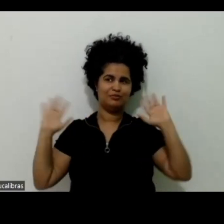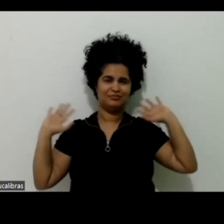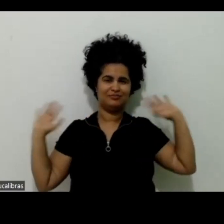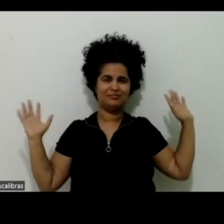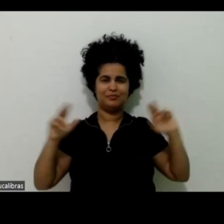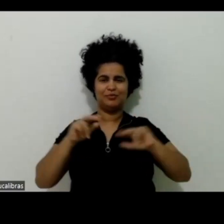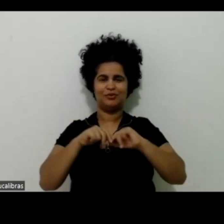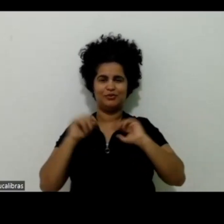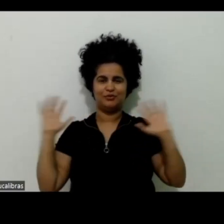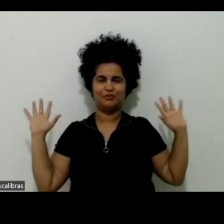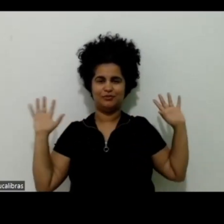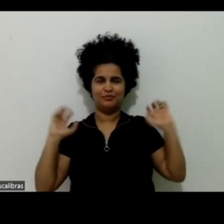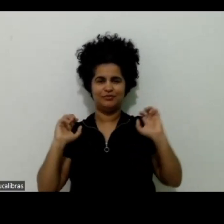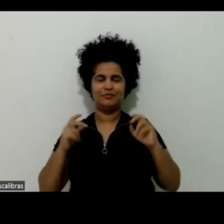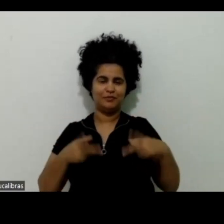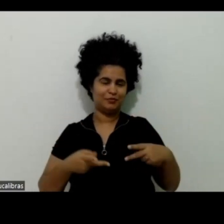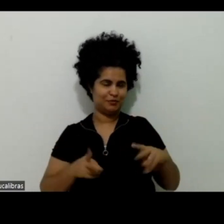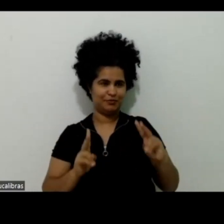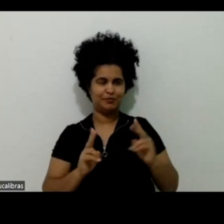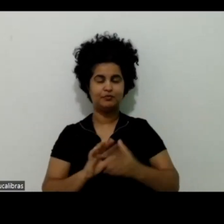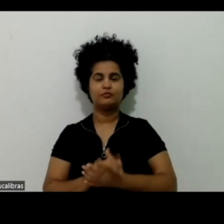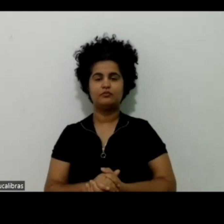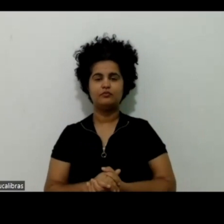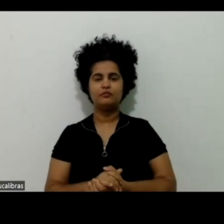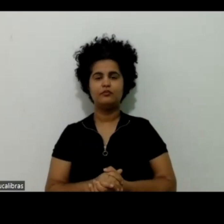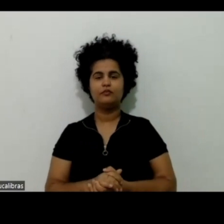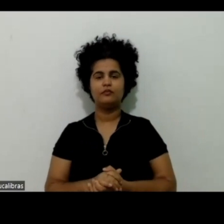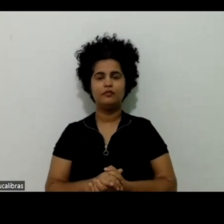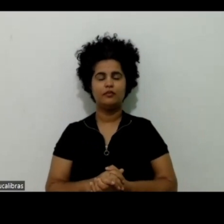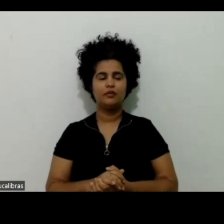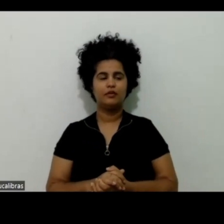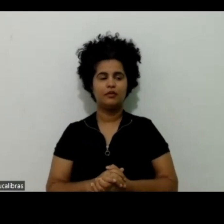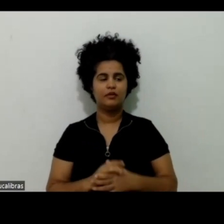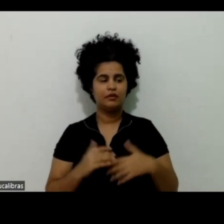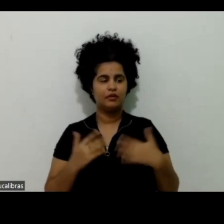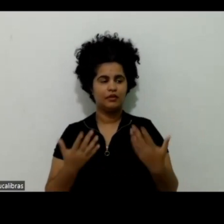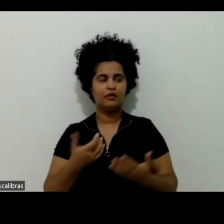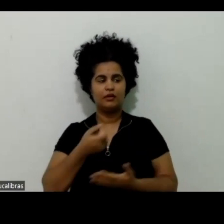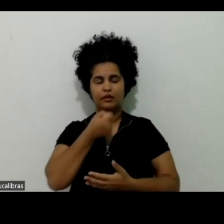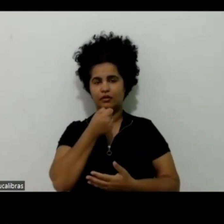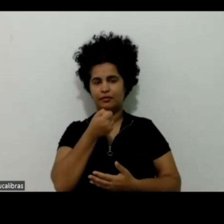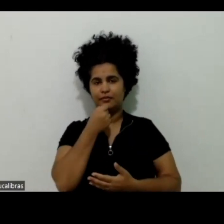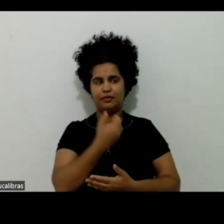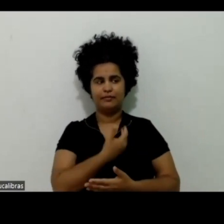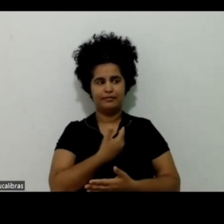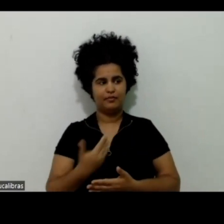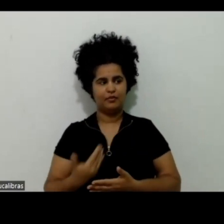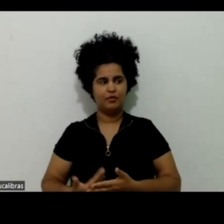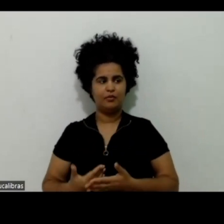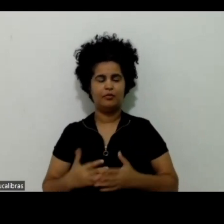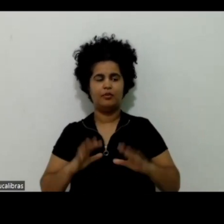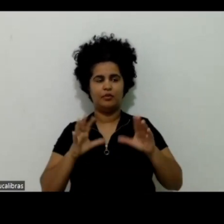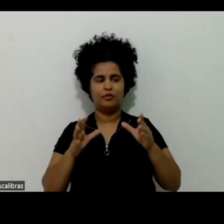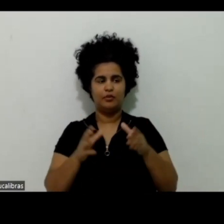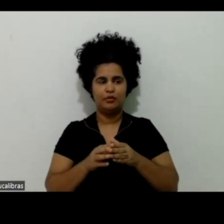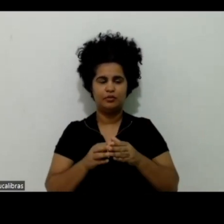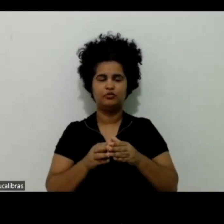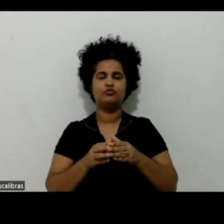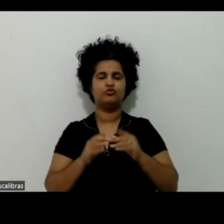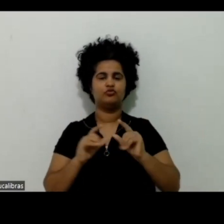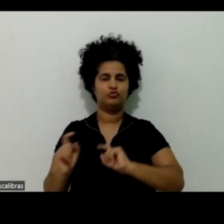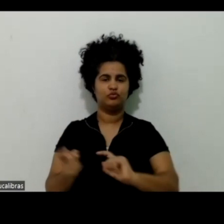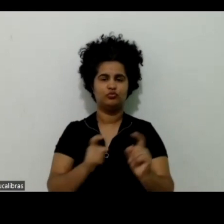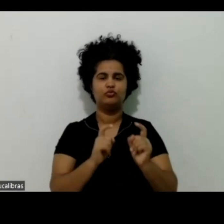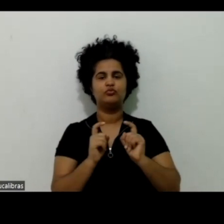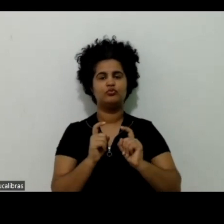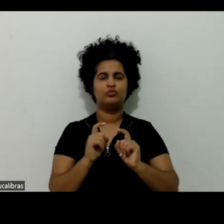enfim, bora seguir. E assim, porque é isso, né? Em termos do debate público, coletivo, emblemático, a gente avançou